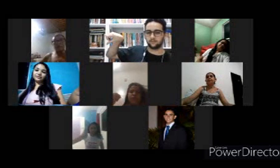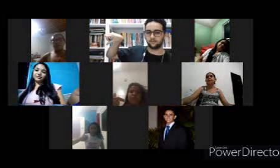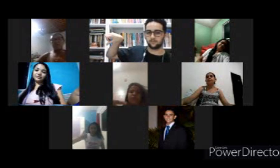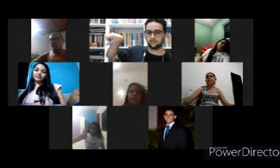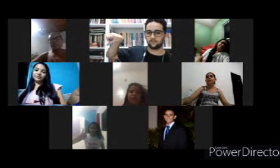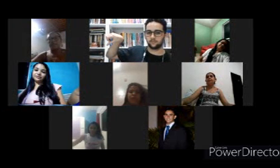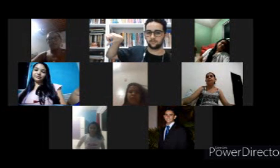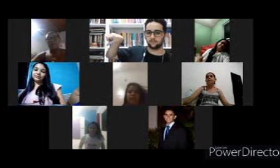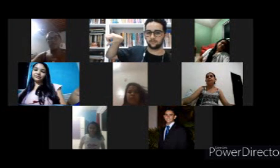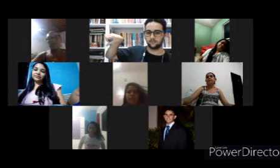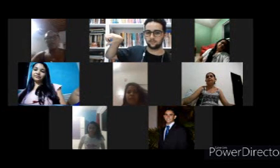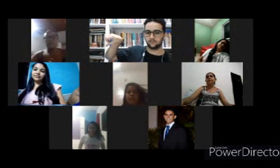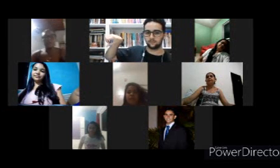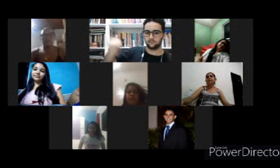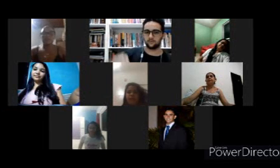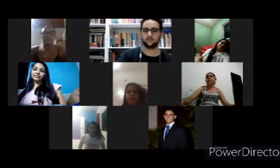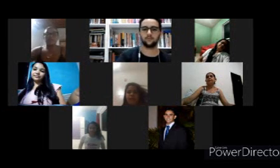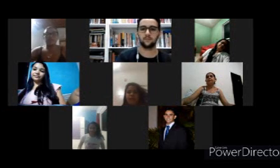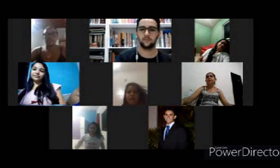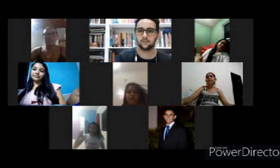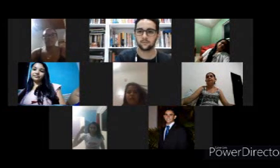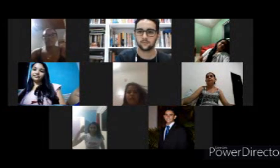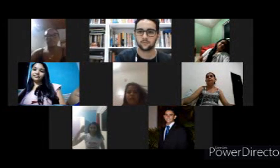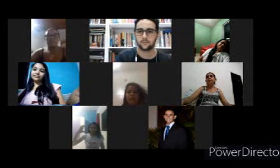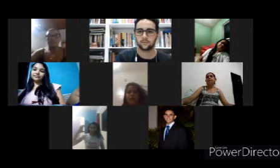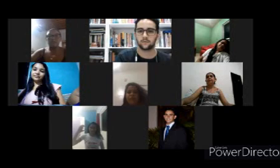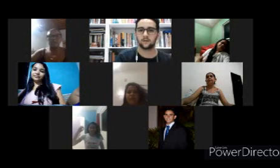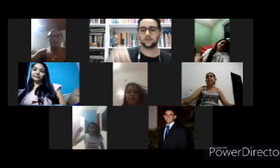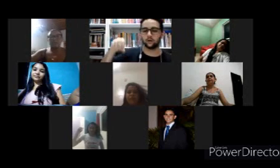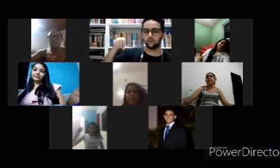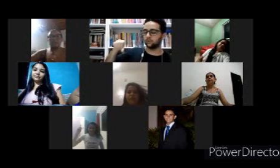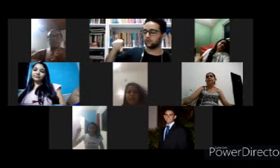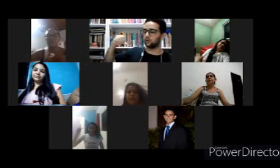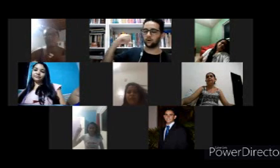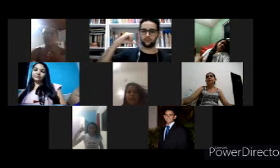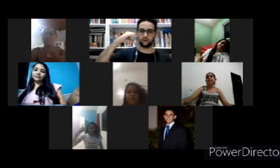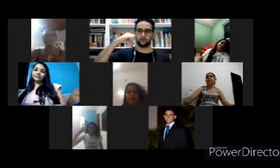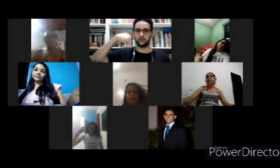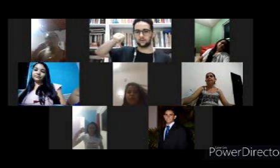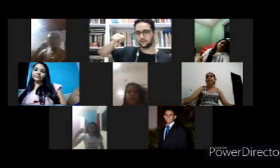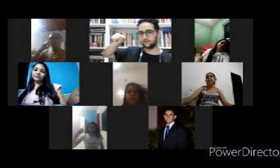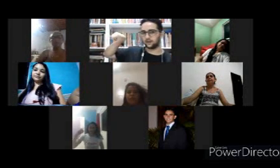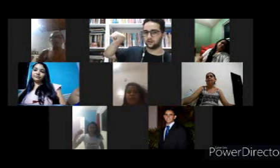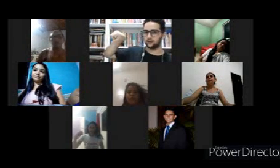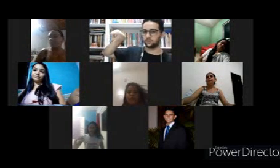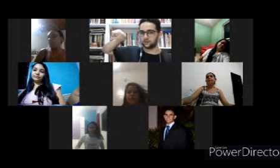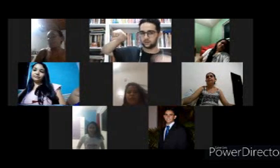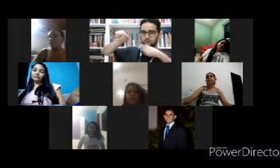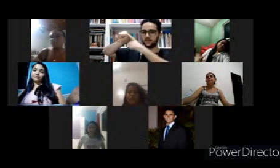991. Minha cidade é O teu 9, tu tem que fazer viradinho pra gente conseguir